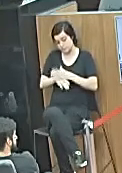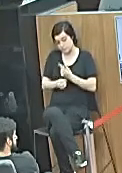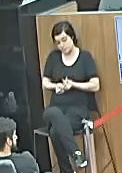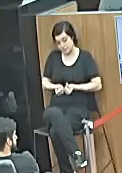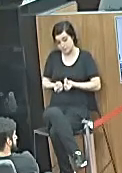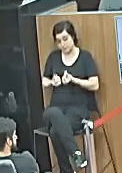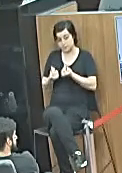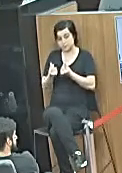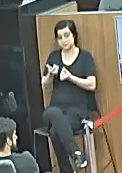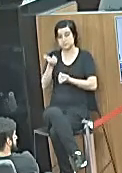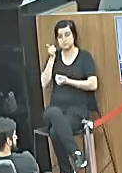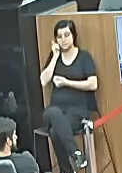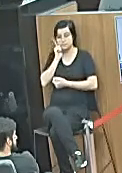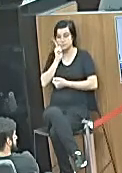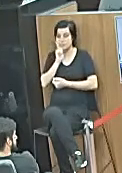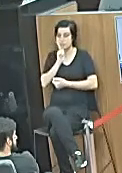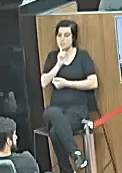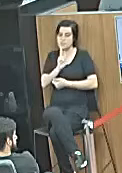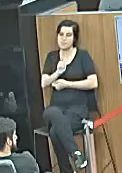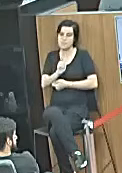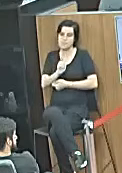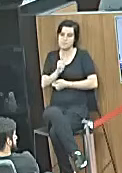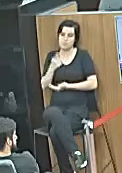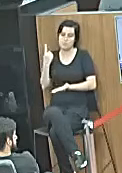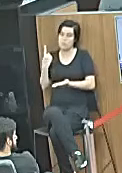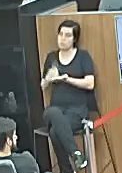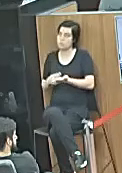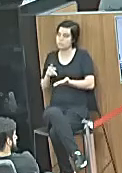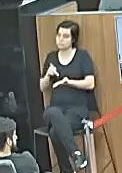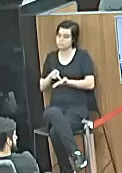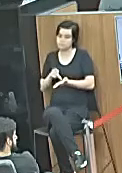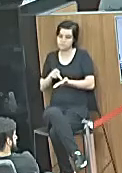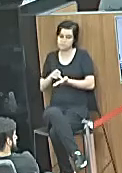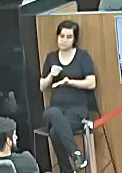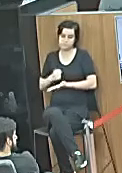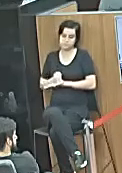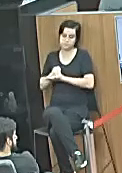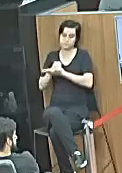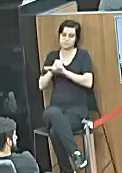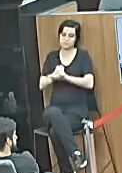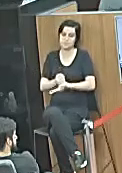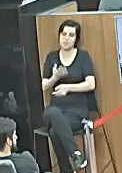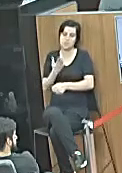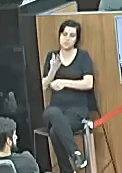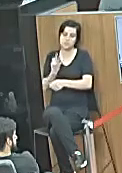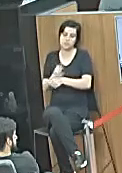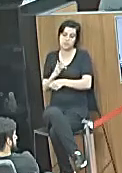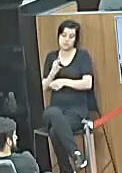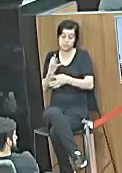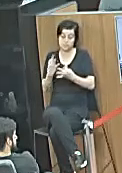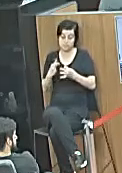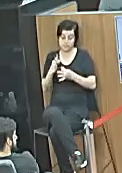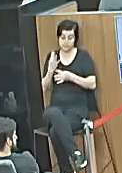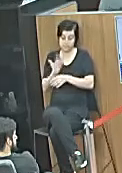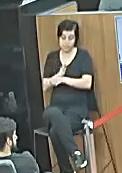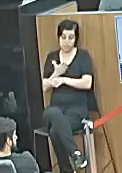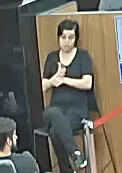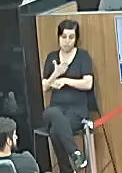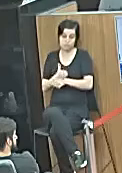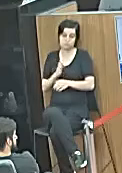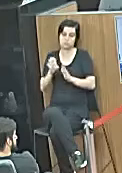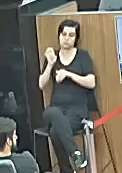para a efetivação do acordo de cooperação técnica do estado com a união para sua